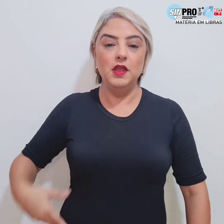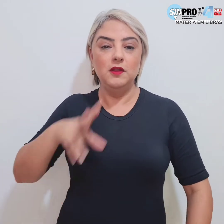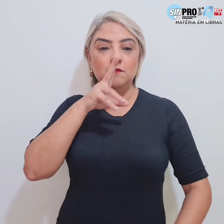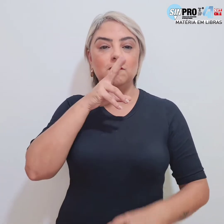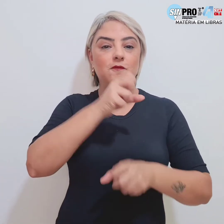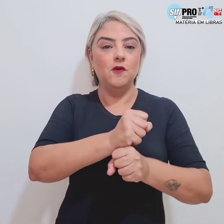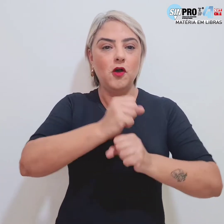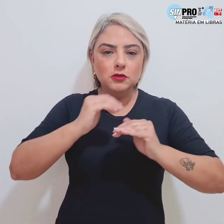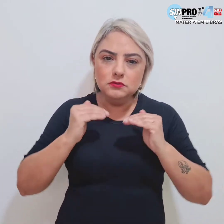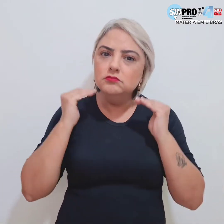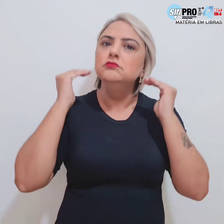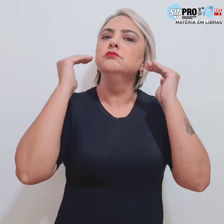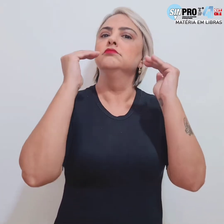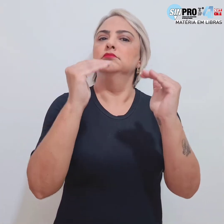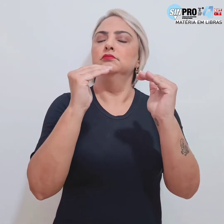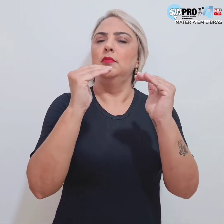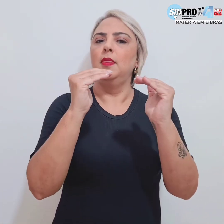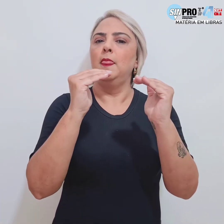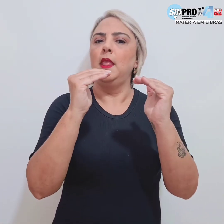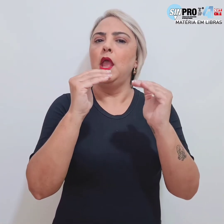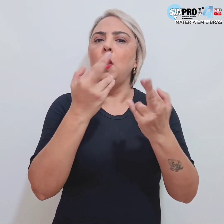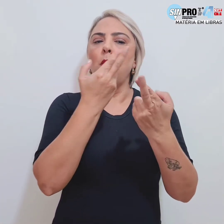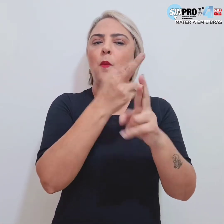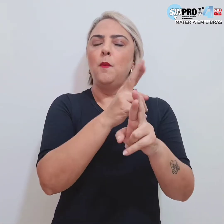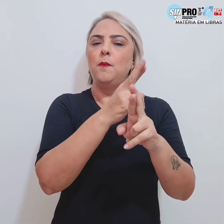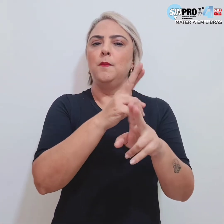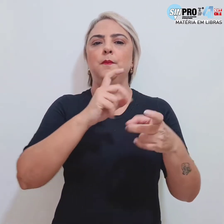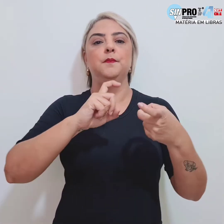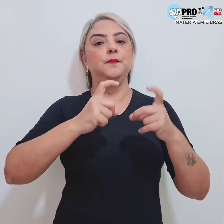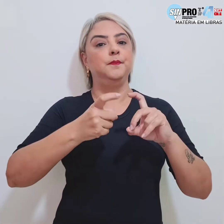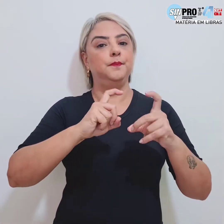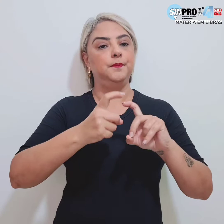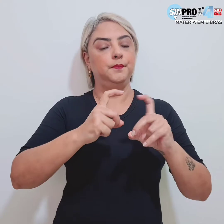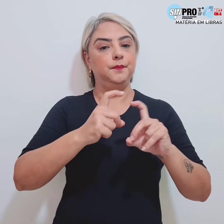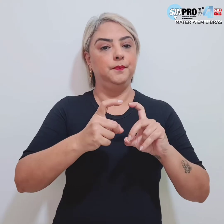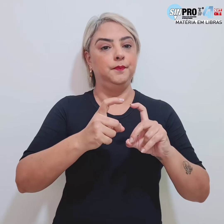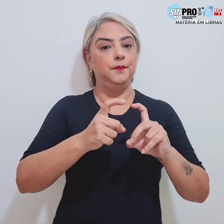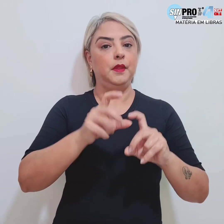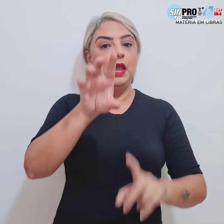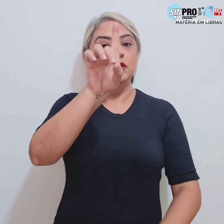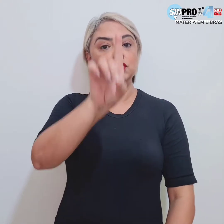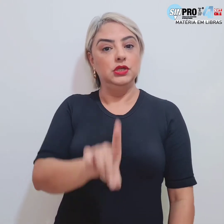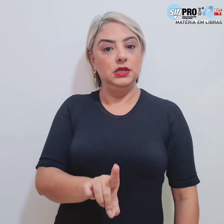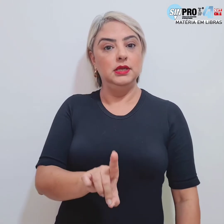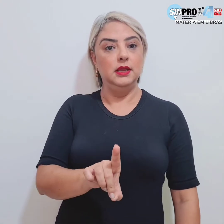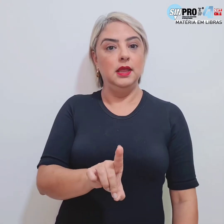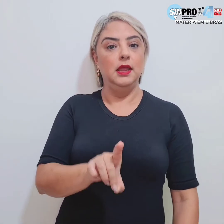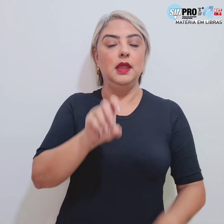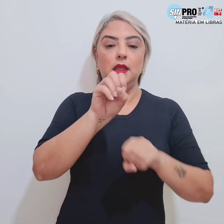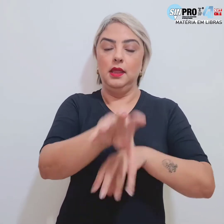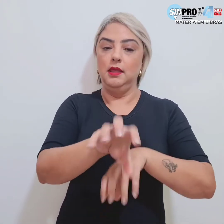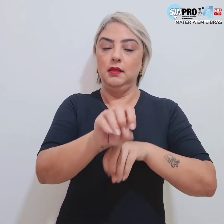soberano. Com a reforma administrativa, direitos como educação,